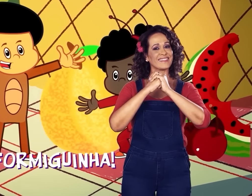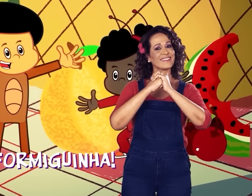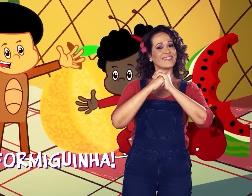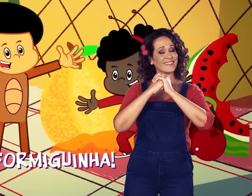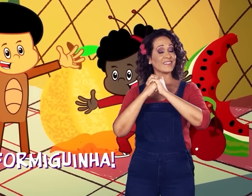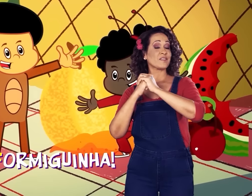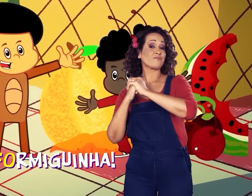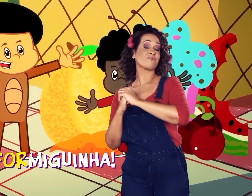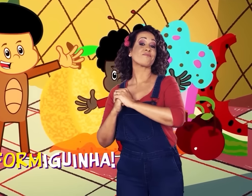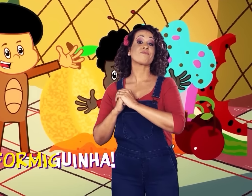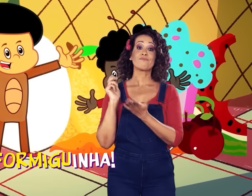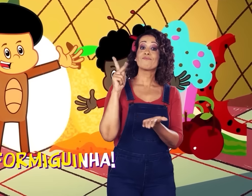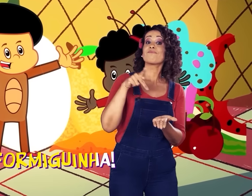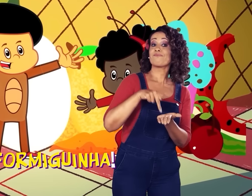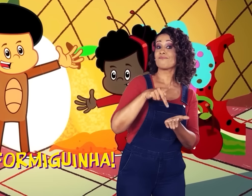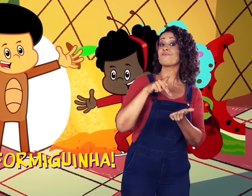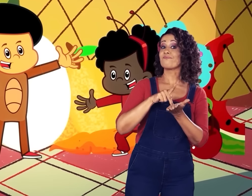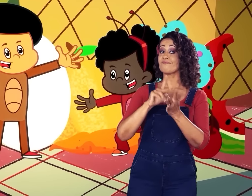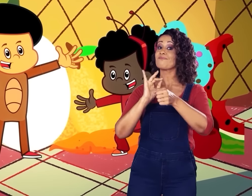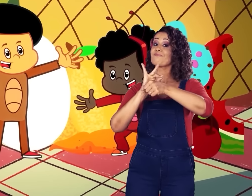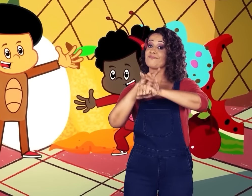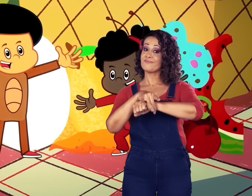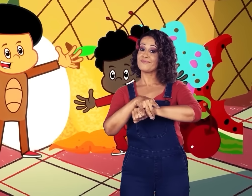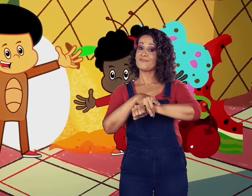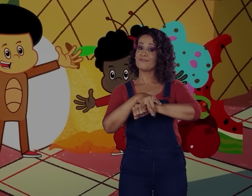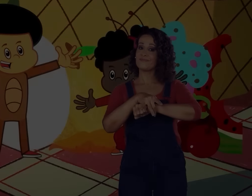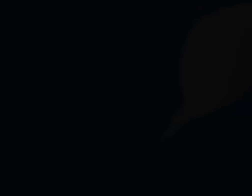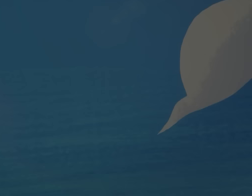É isso aí, formiguinha!